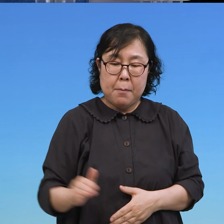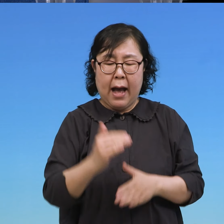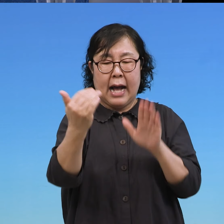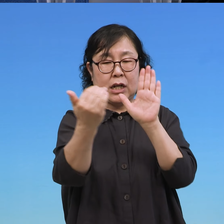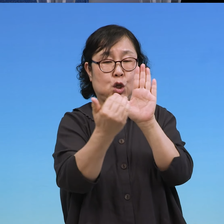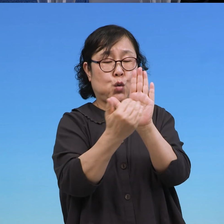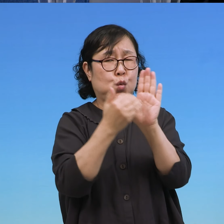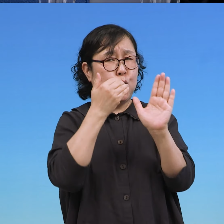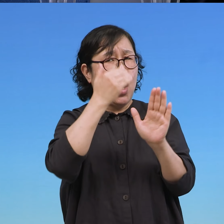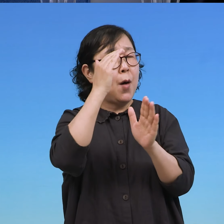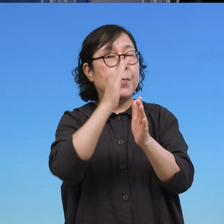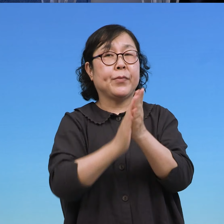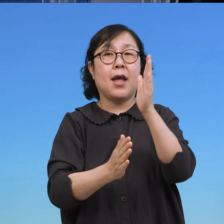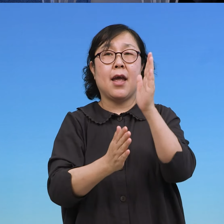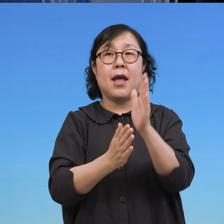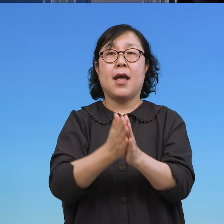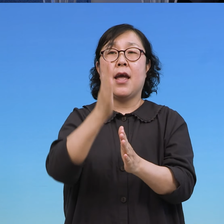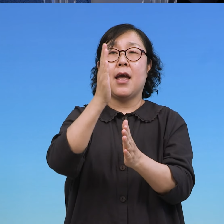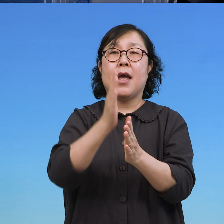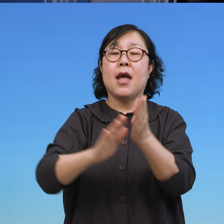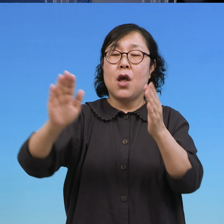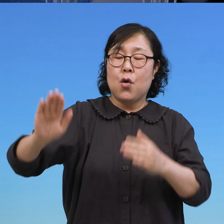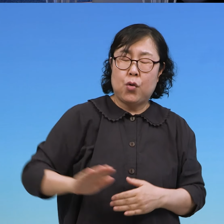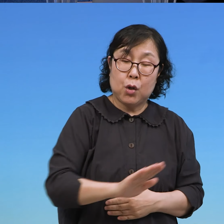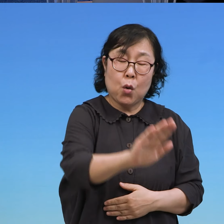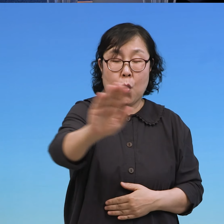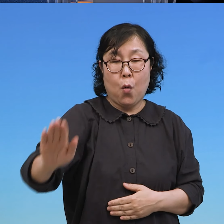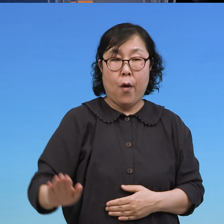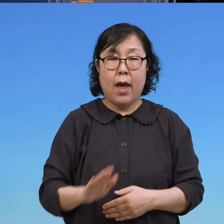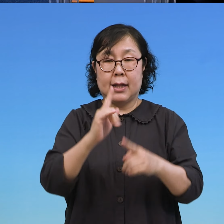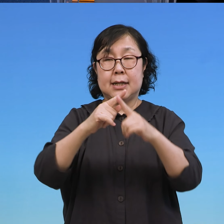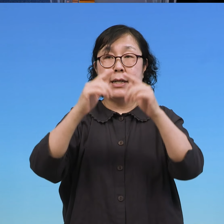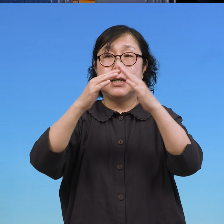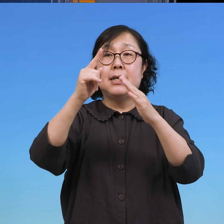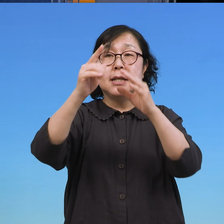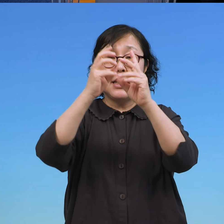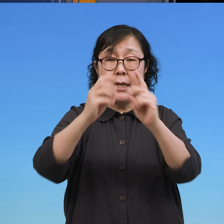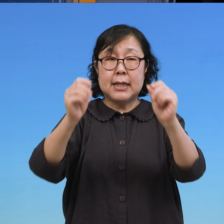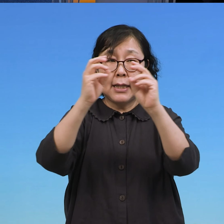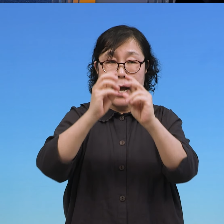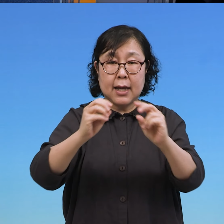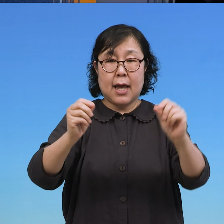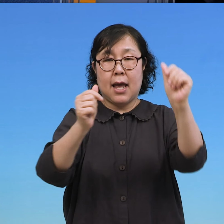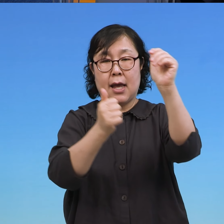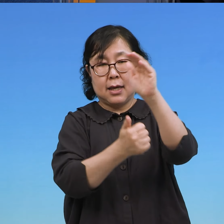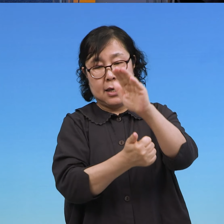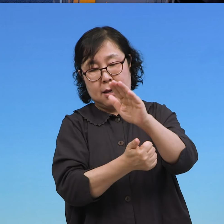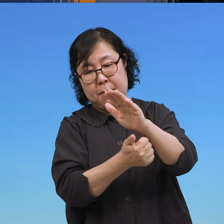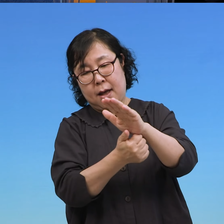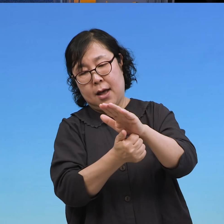우릴 막을 수 없네. 우리 교회는 이 땅의 희망,